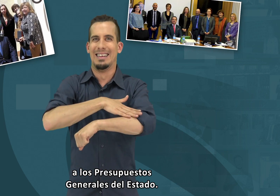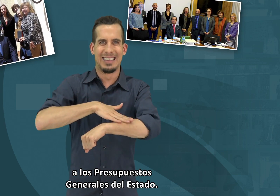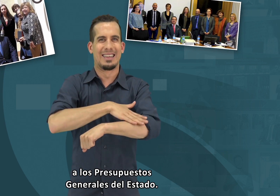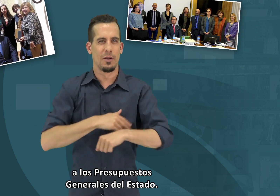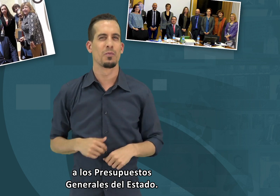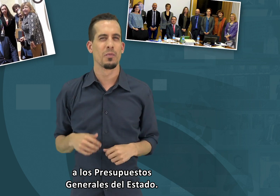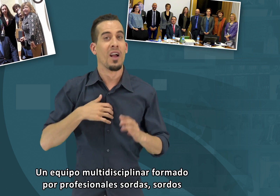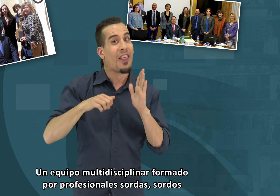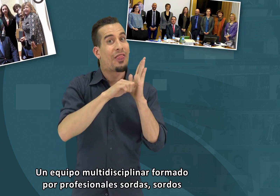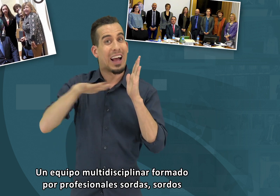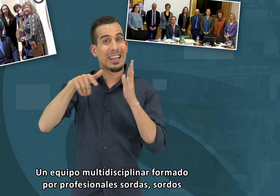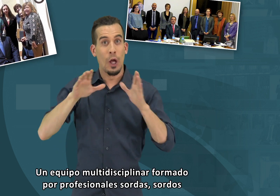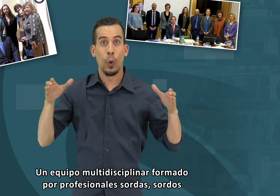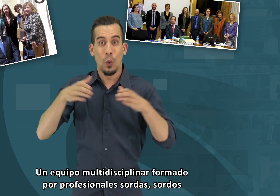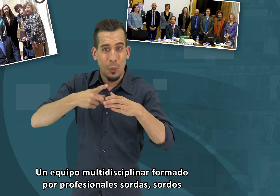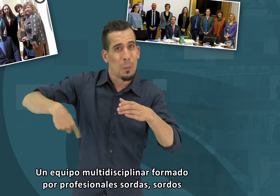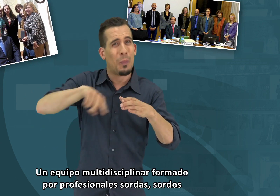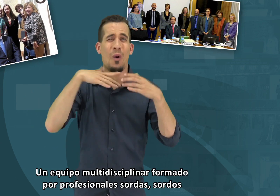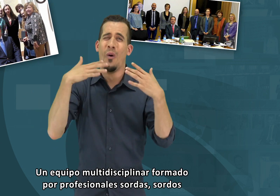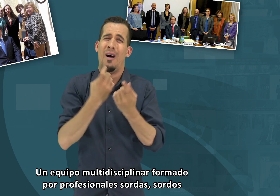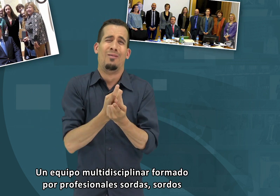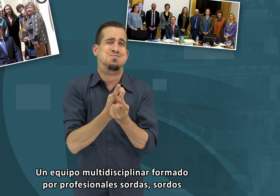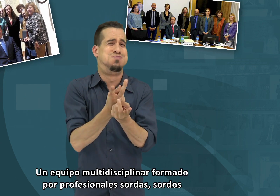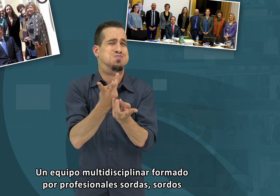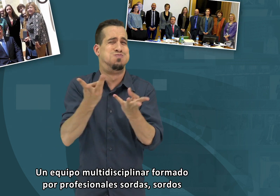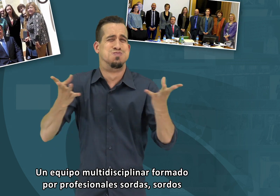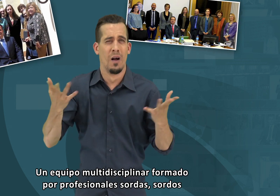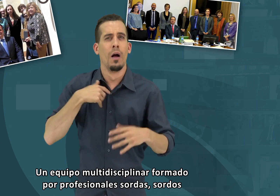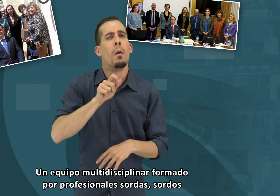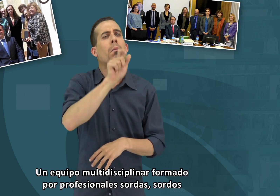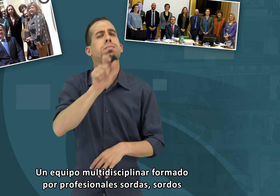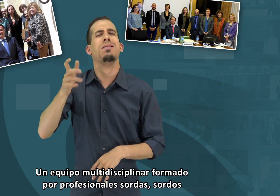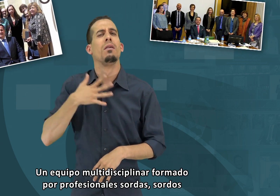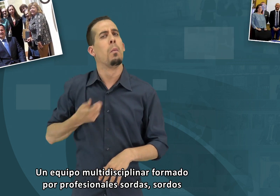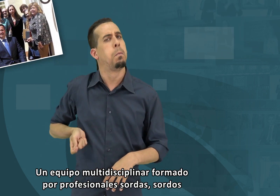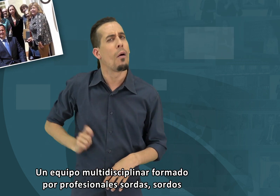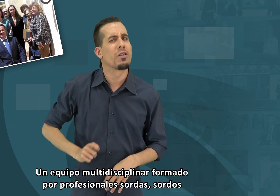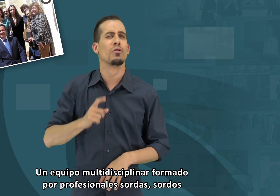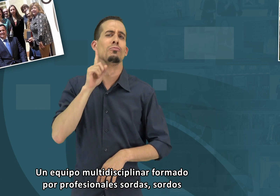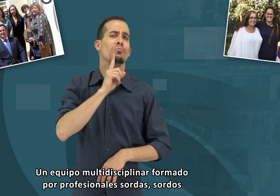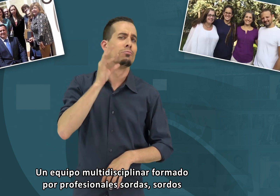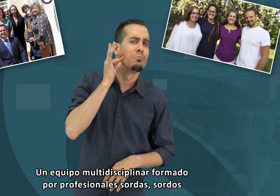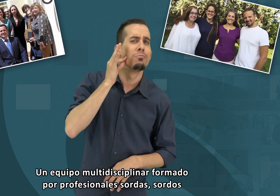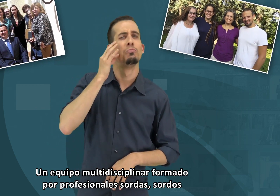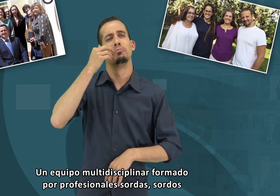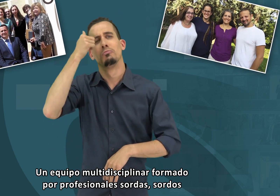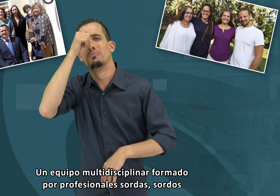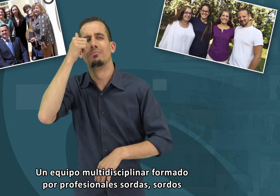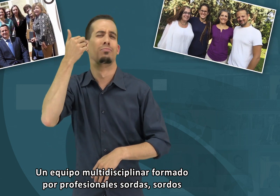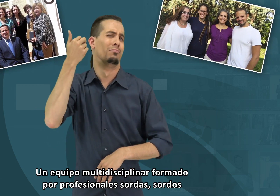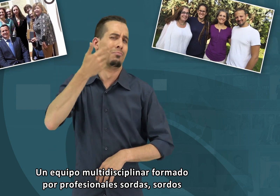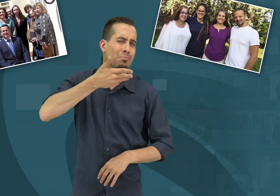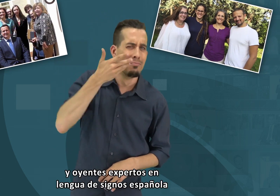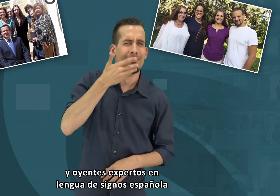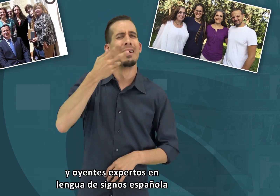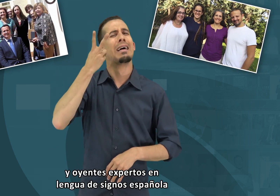Estado. Un equipo multidisciplinar formado por profesionales sordas, sordos y